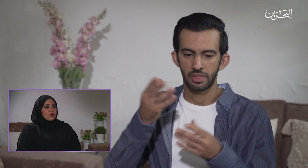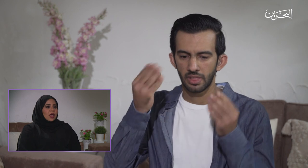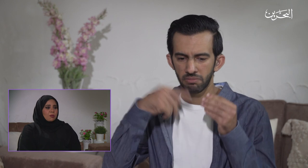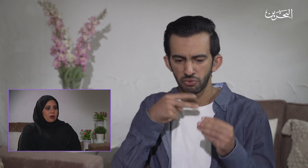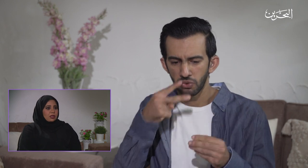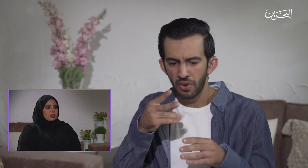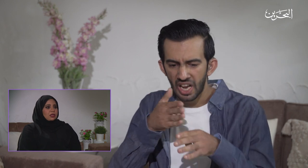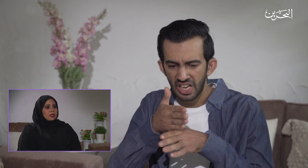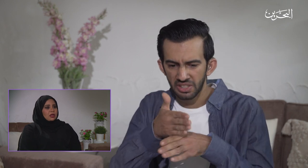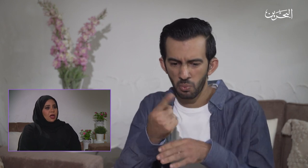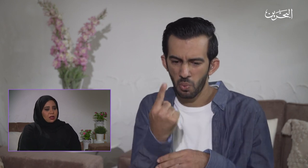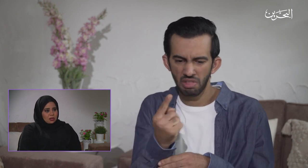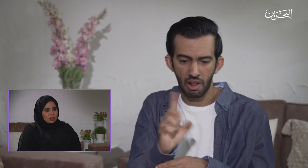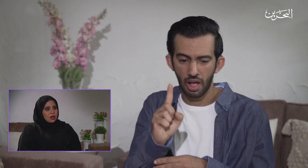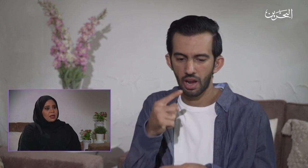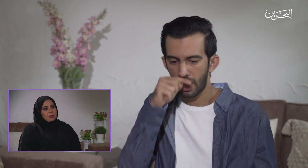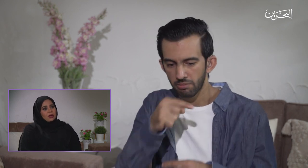يقول أعمالي كان قبل